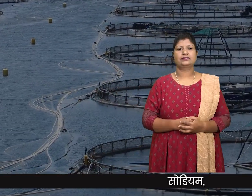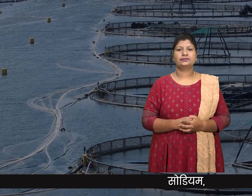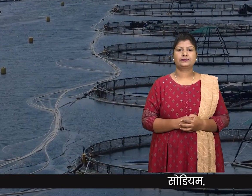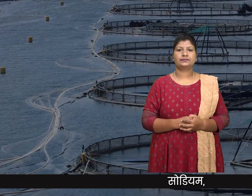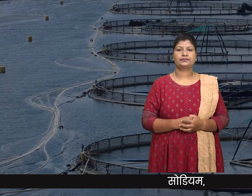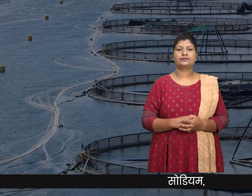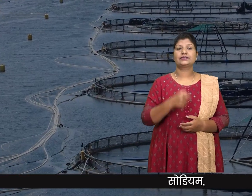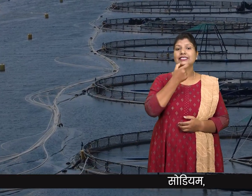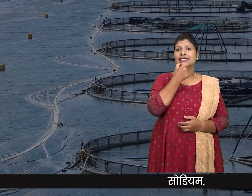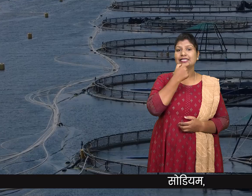सोडियम,